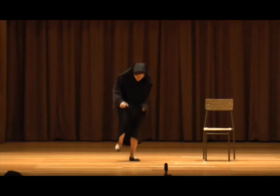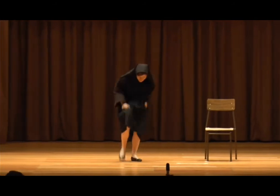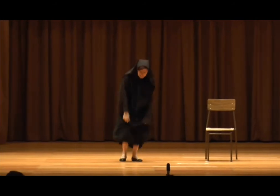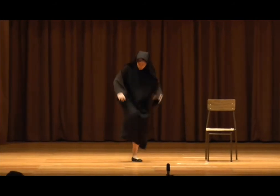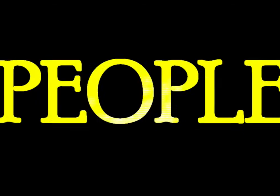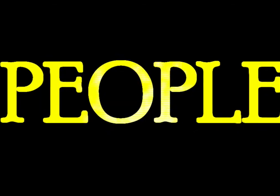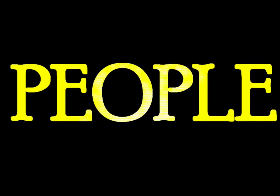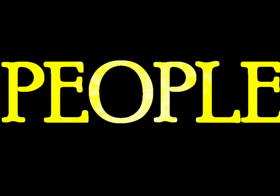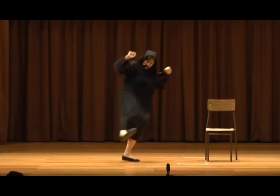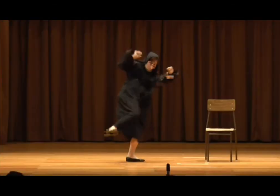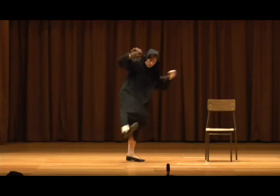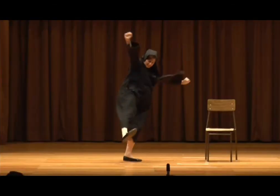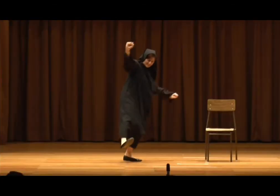maniaco! Comunista!